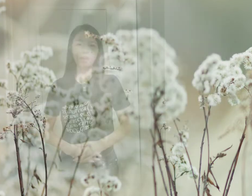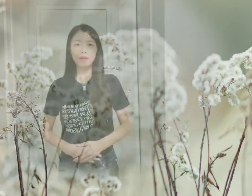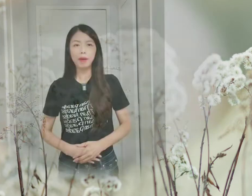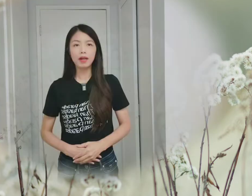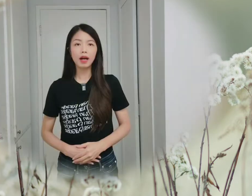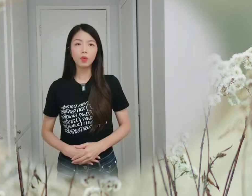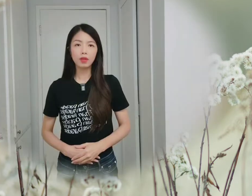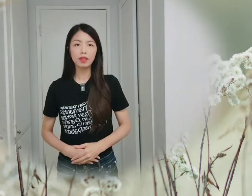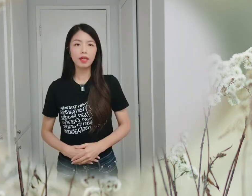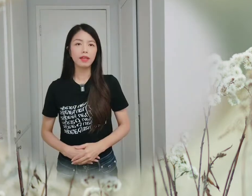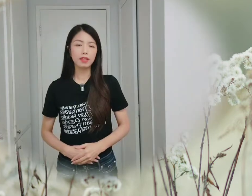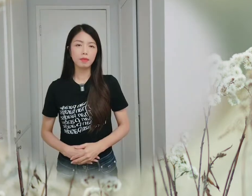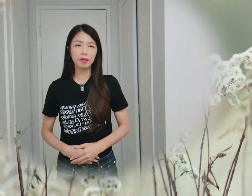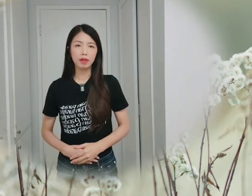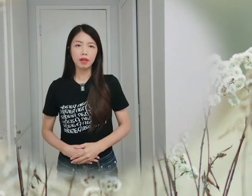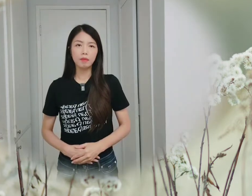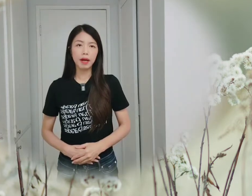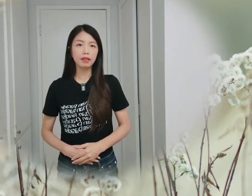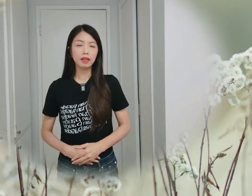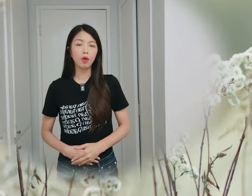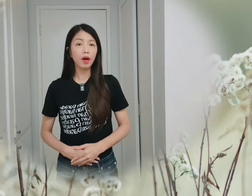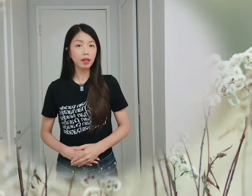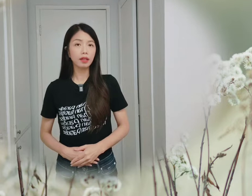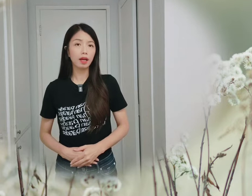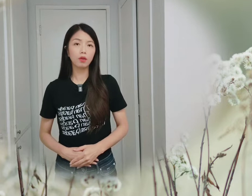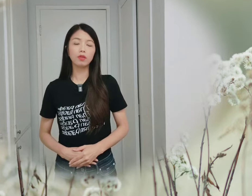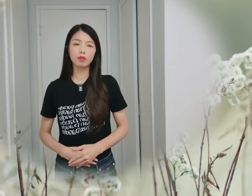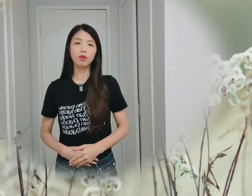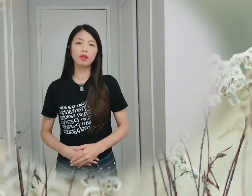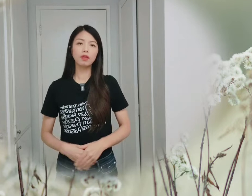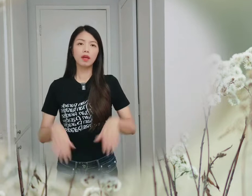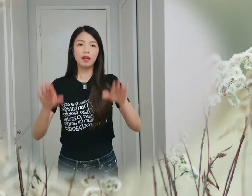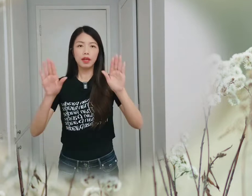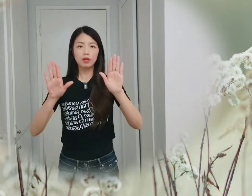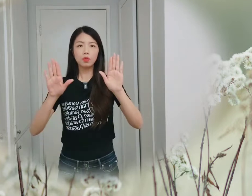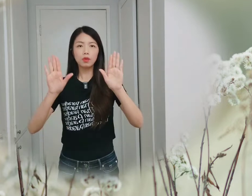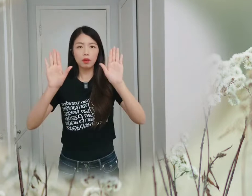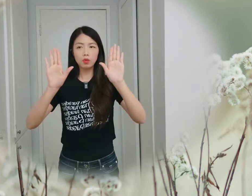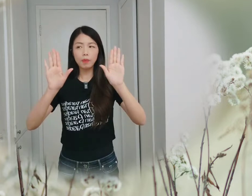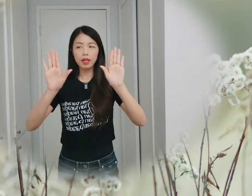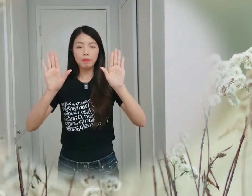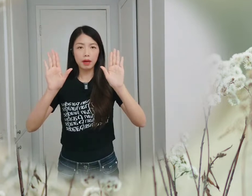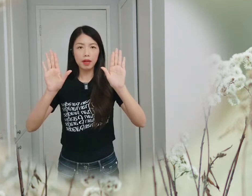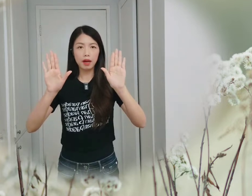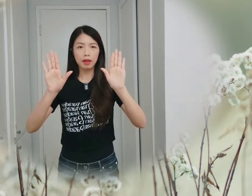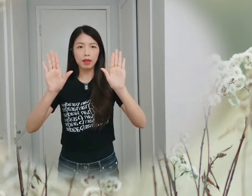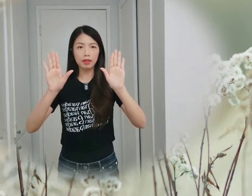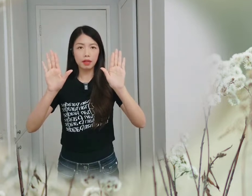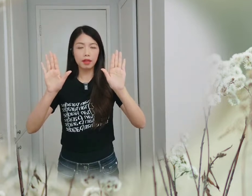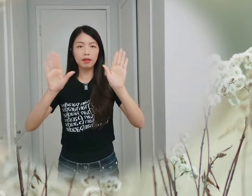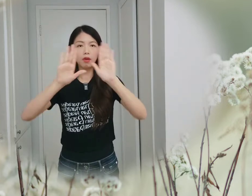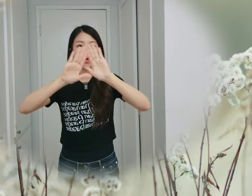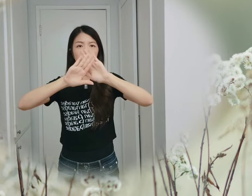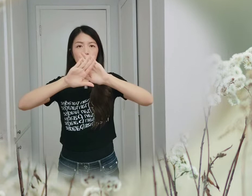돼요. 밝아오는 이 아침을 밝다, 환하다 이런 뜻의 수어는 양손을 이렇게 손바닥이 밖을 향하게 한